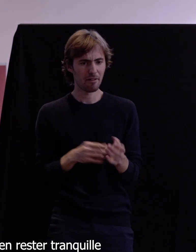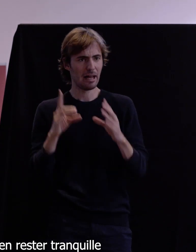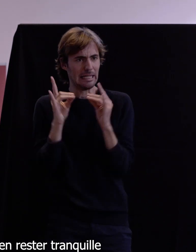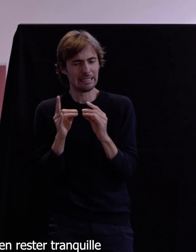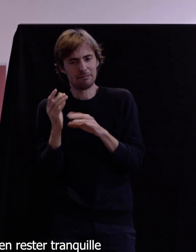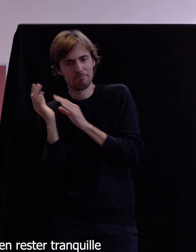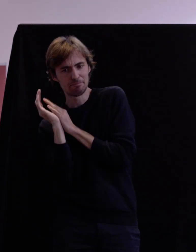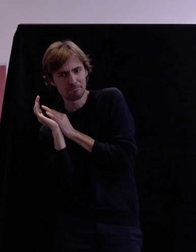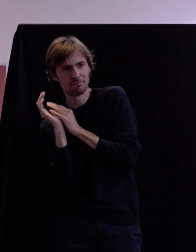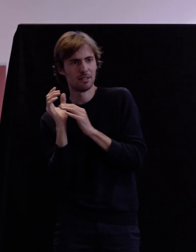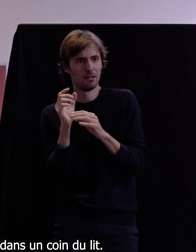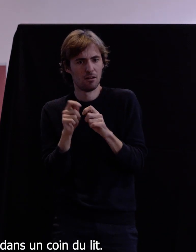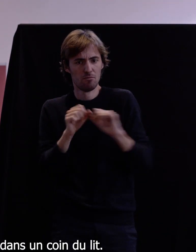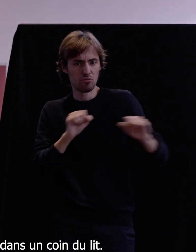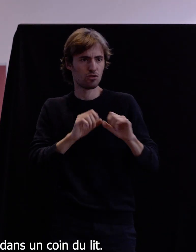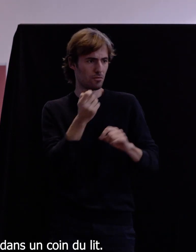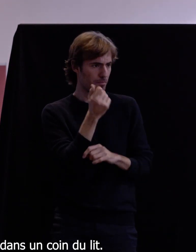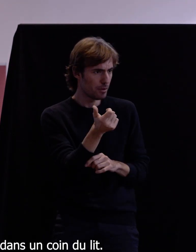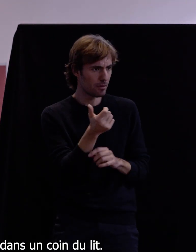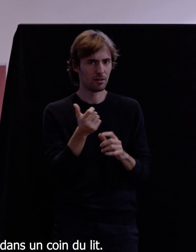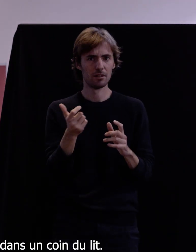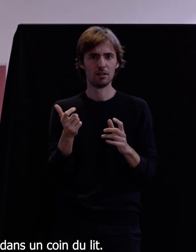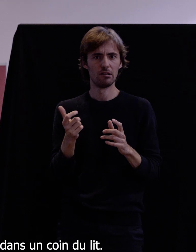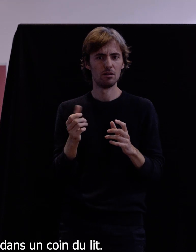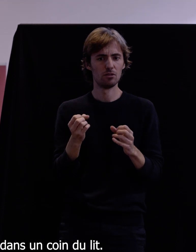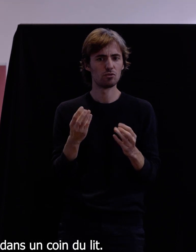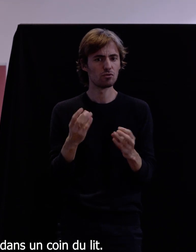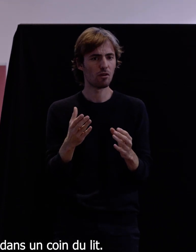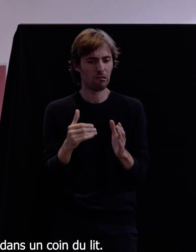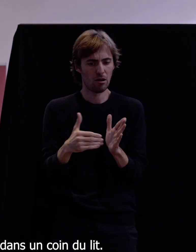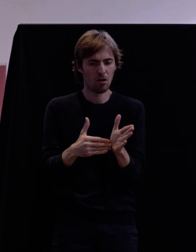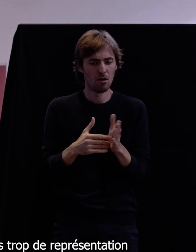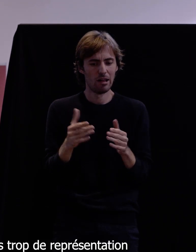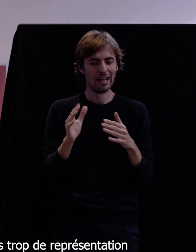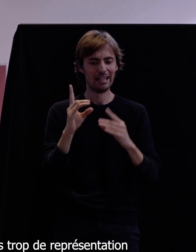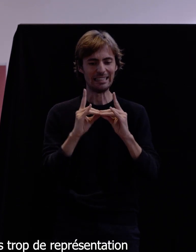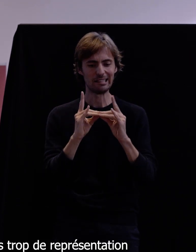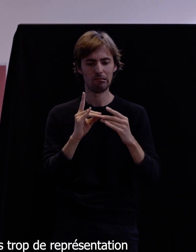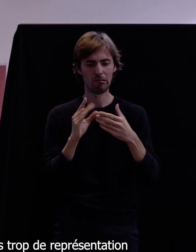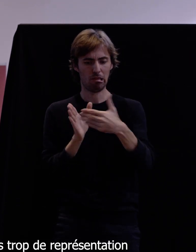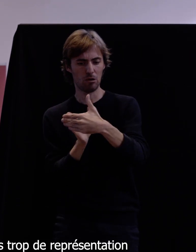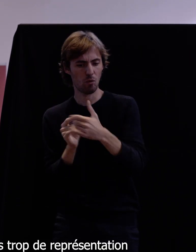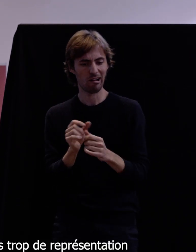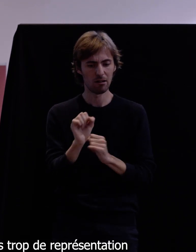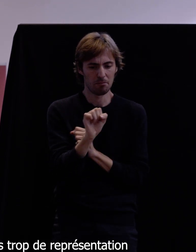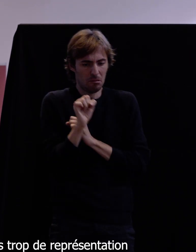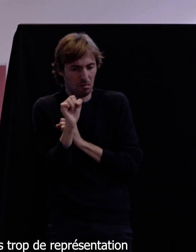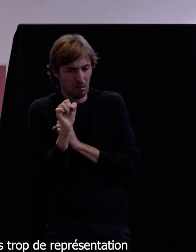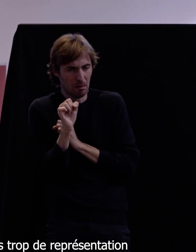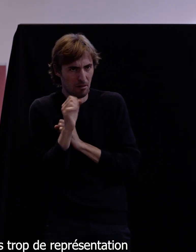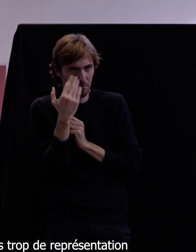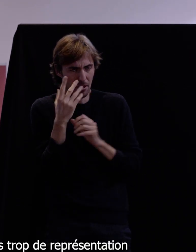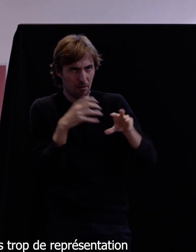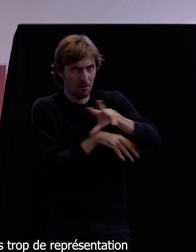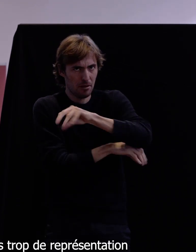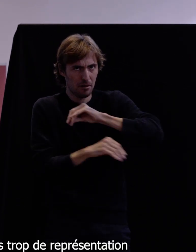qui est un peu statique, qui se coince souvent dans un coin du lit parce que comme il n'a pas trop de représentation de son